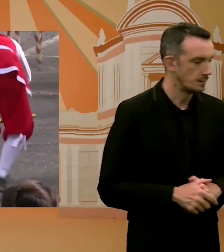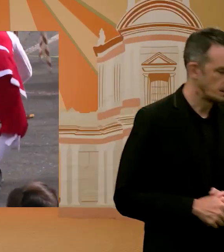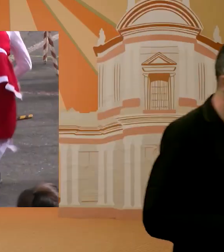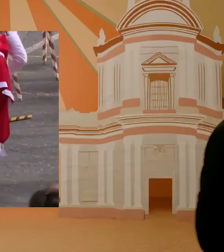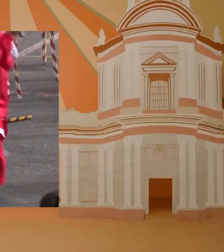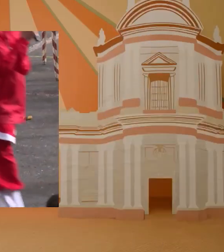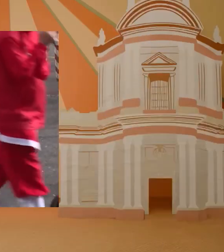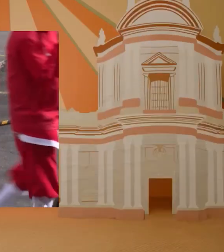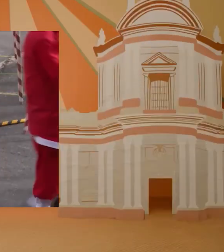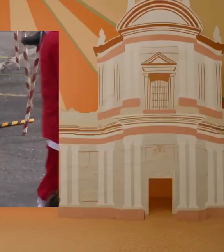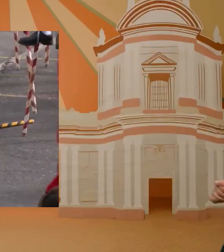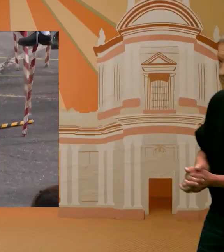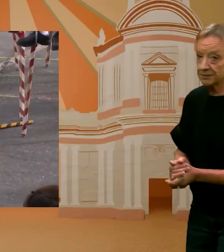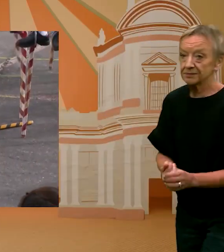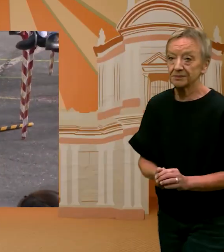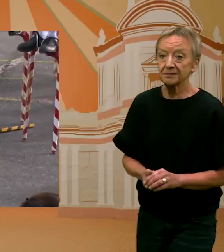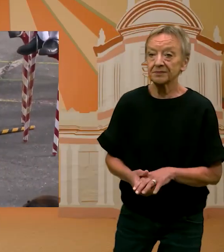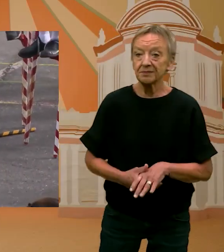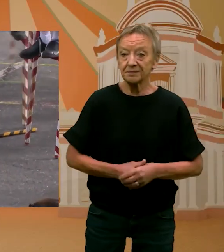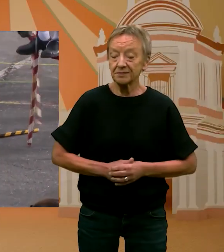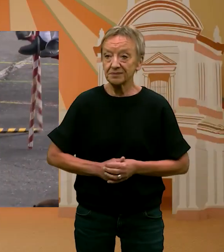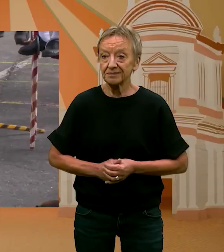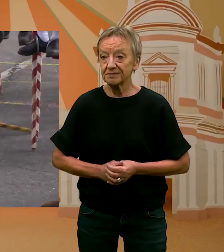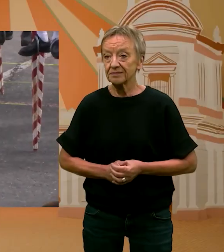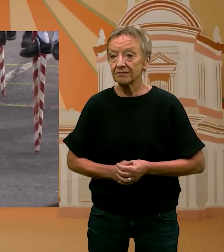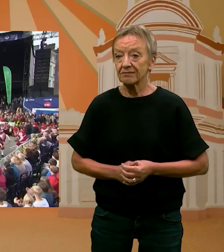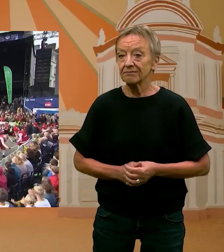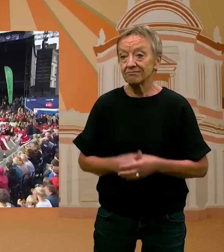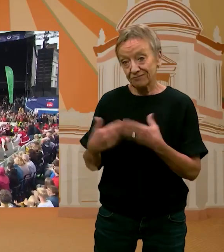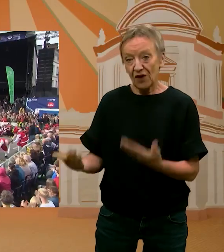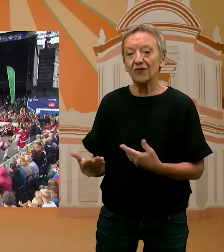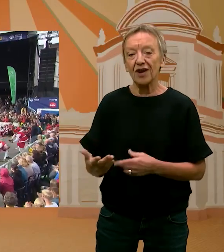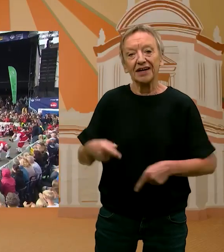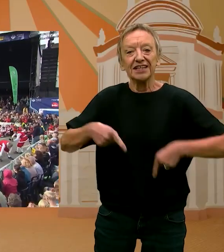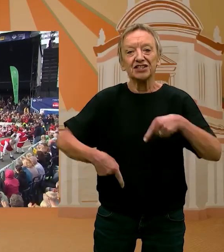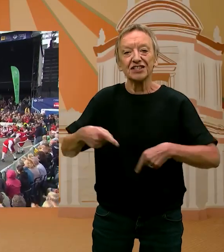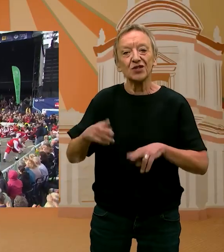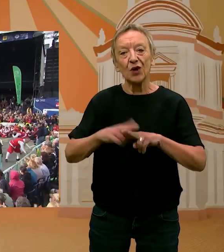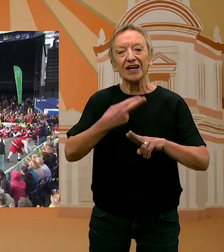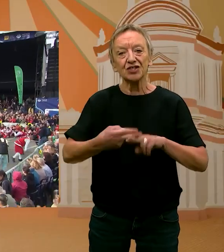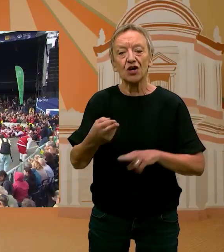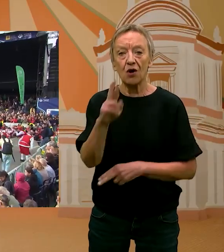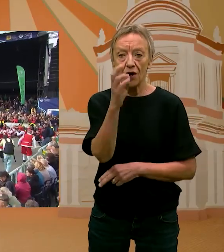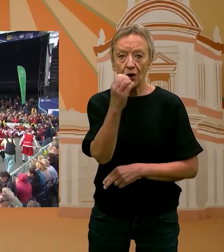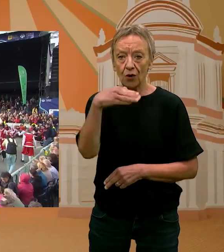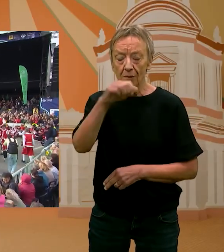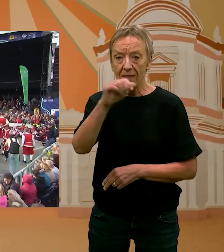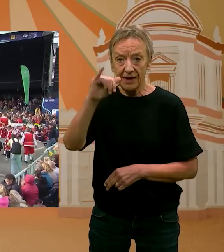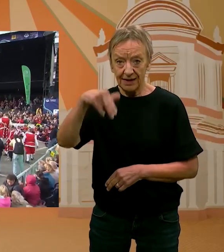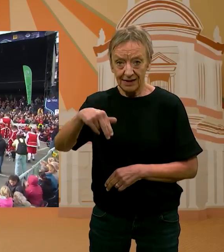Alors, voilà. On a notre échasse d'argent. Tout à fait, donc c'est Romain Patrice. Je pense que Bertrand qui fait les commentaires peut vraiment être fier de